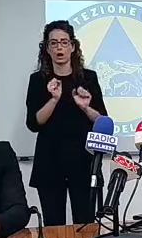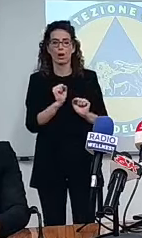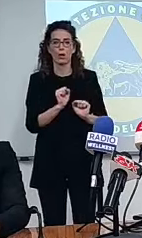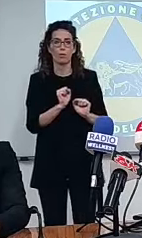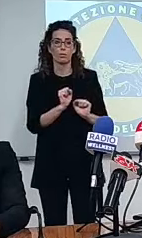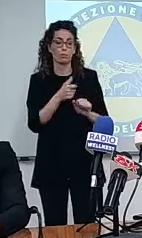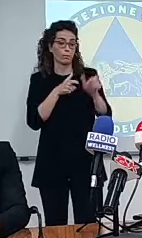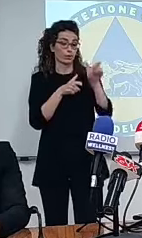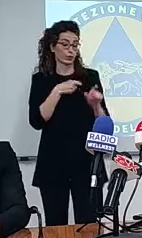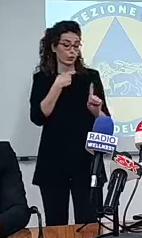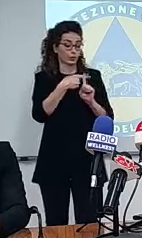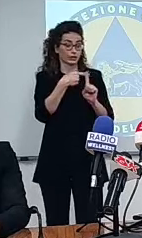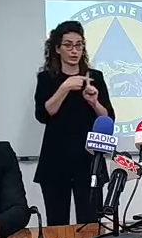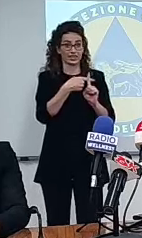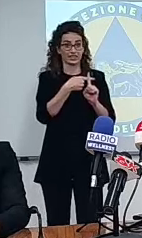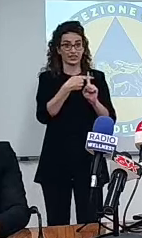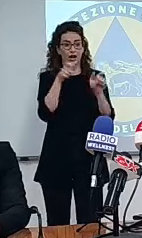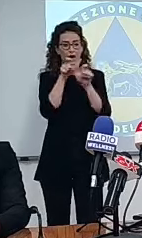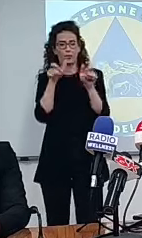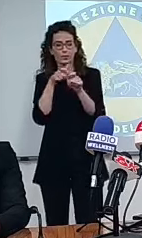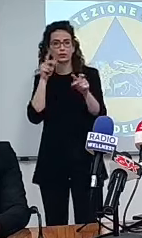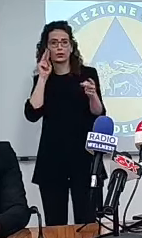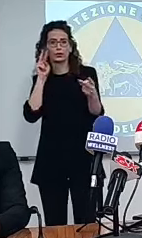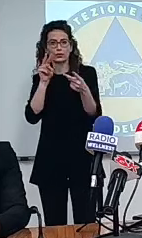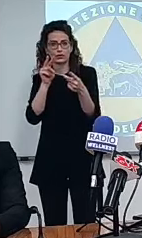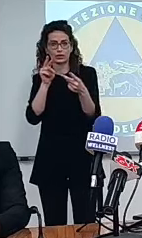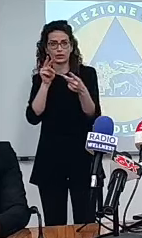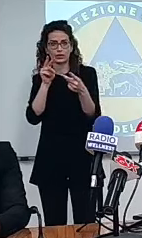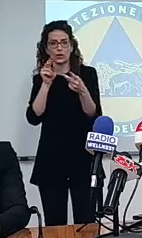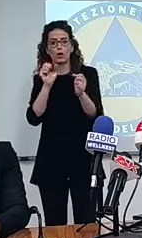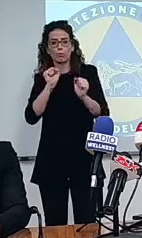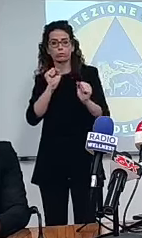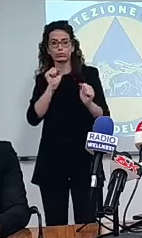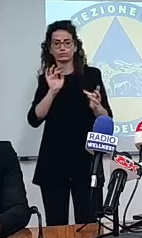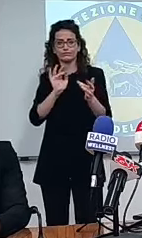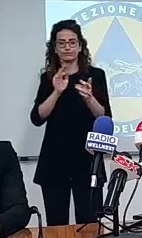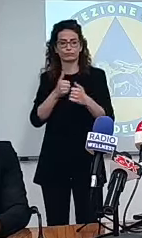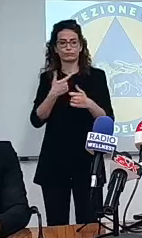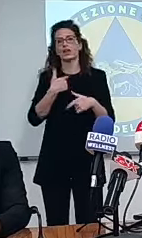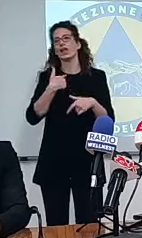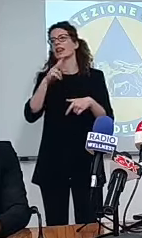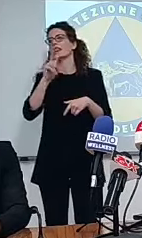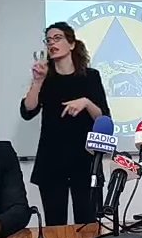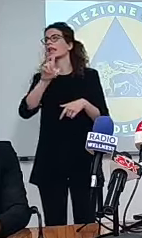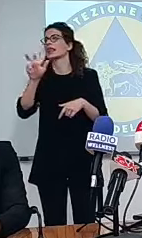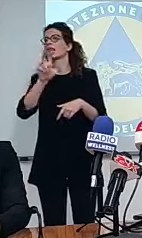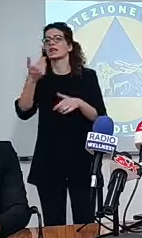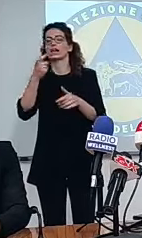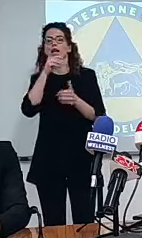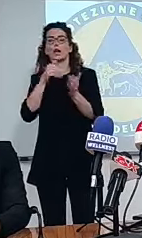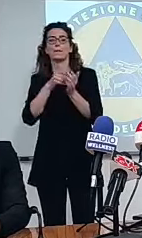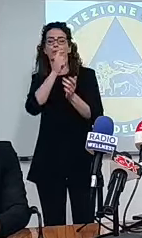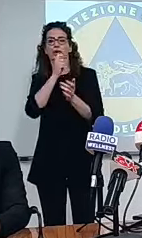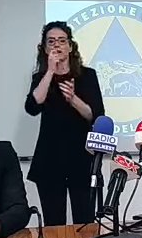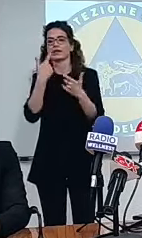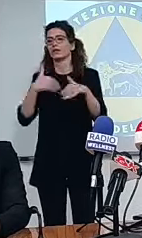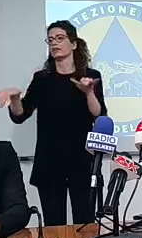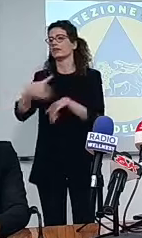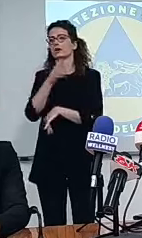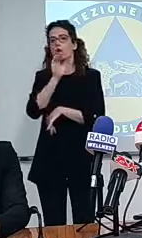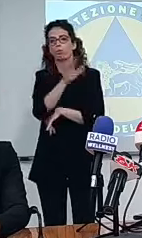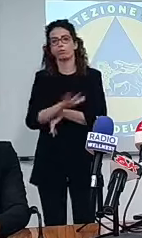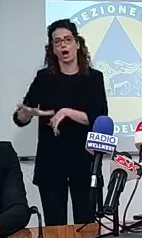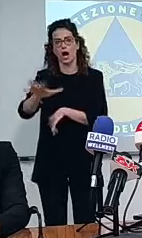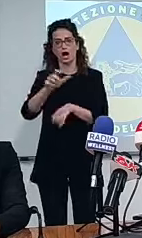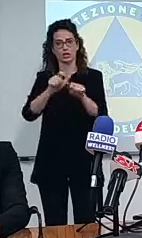contatti di un positivo, vorremmo, perché non abbiamo fatto 33.000 tamponi per strada o in una piazza, ma li abbiamo fatti